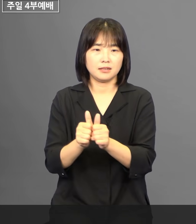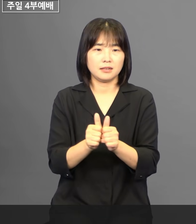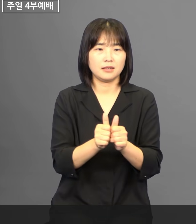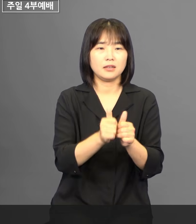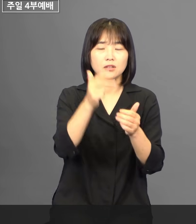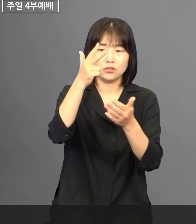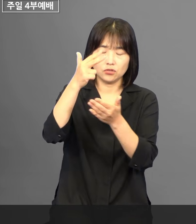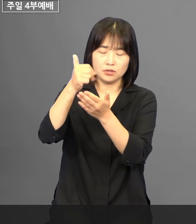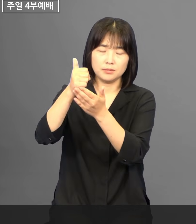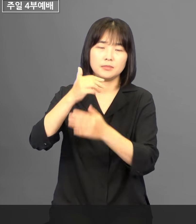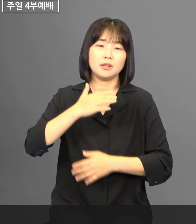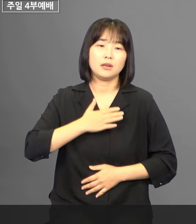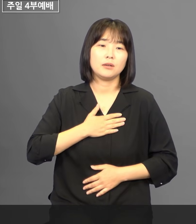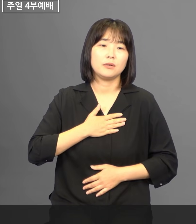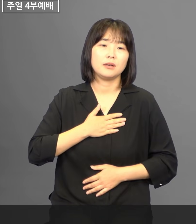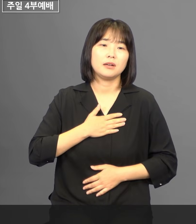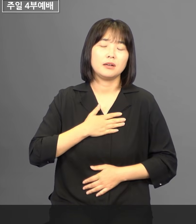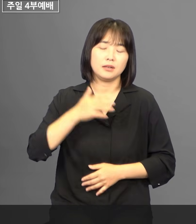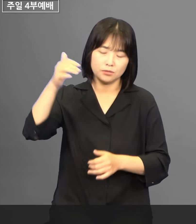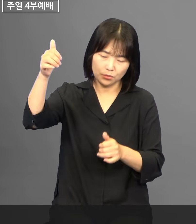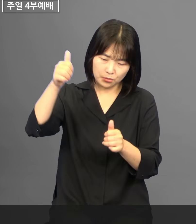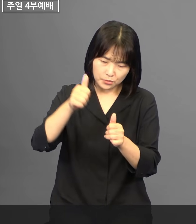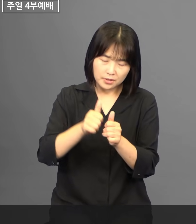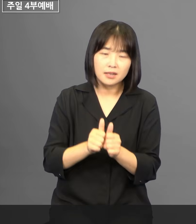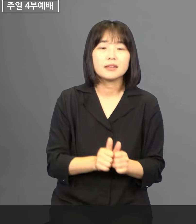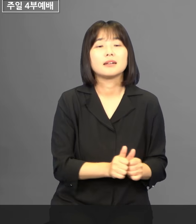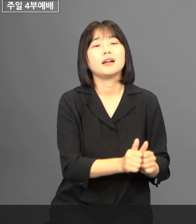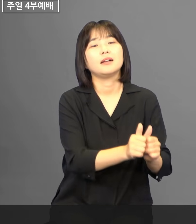동행함이라 주님 나와